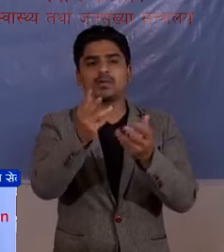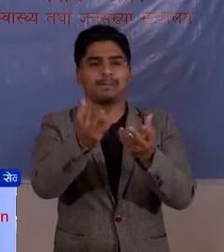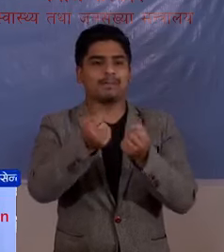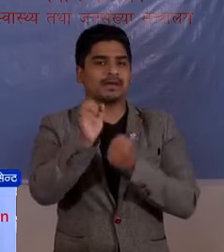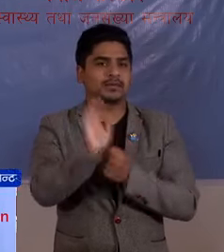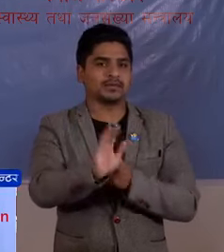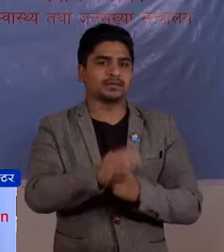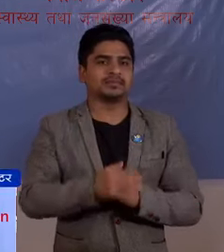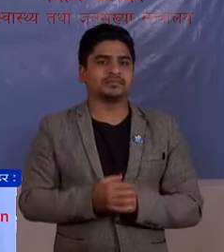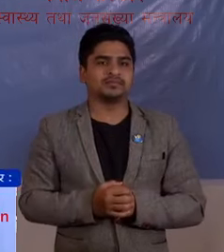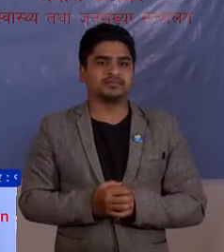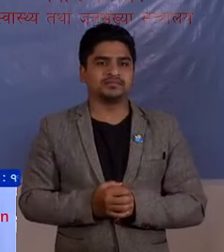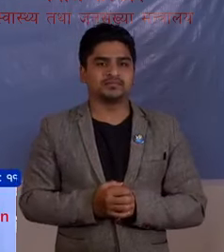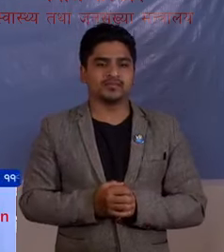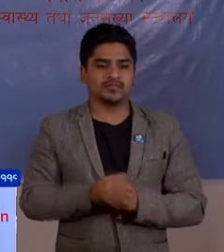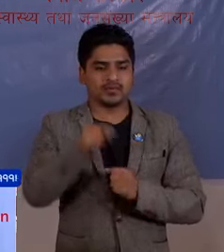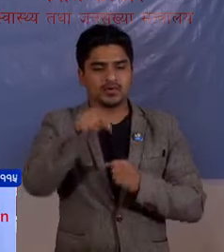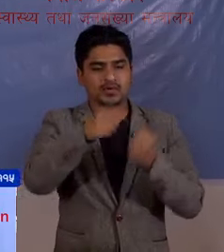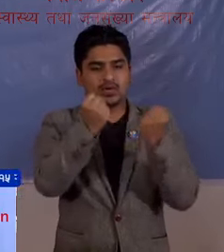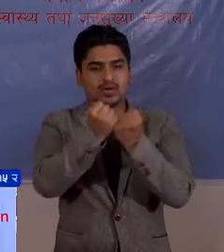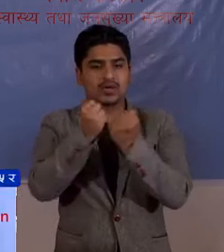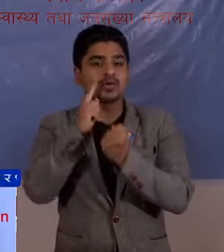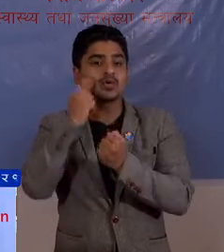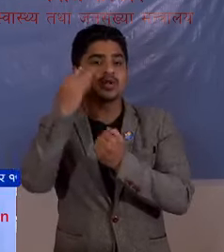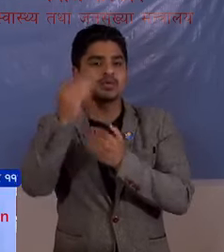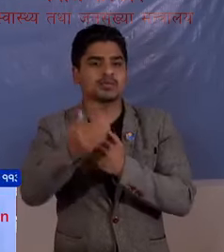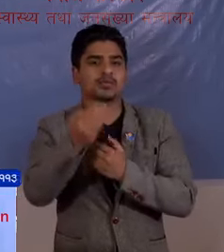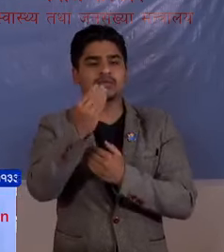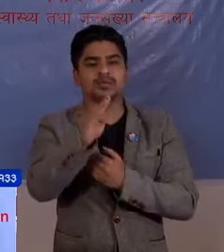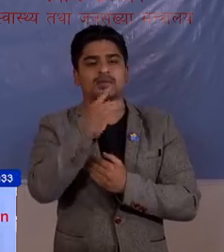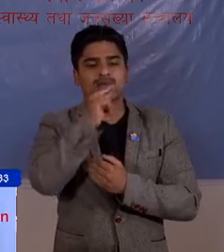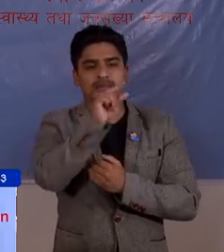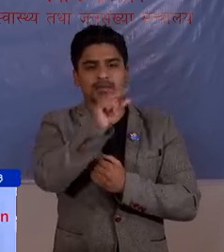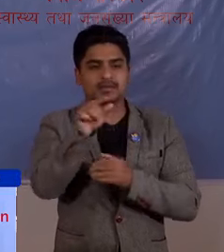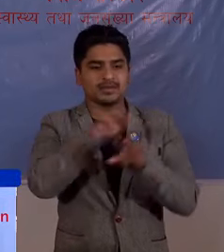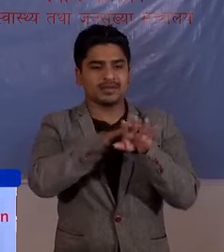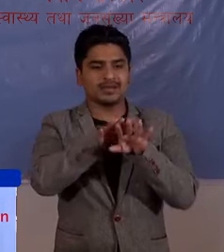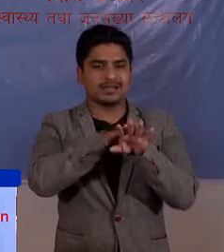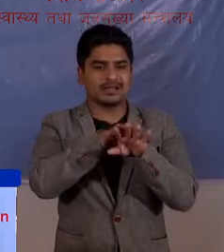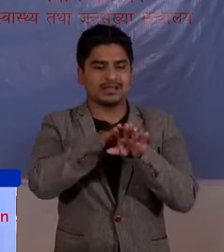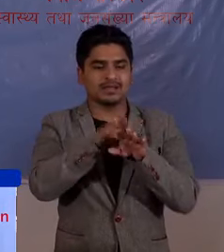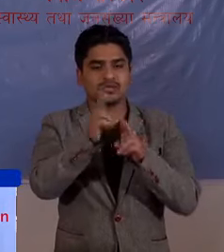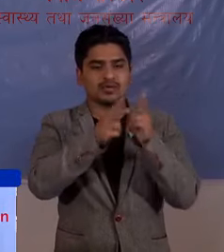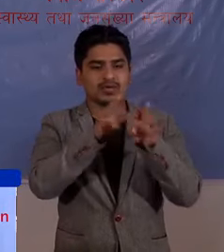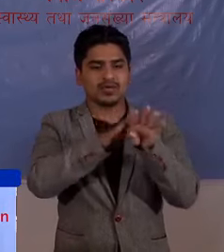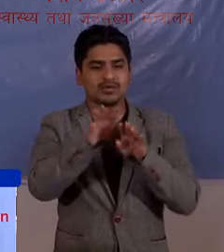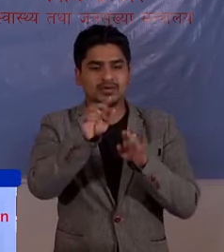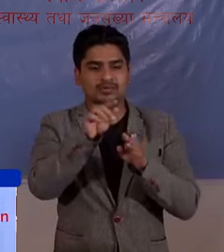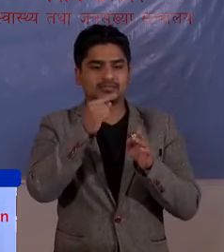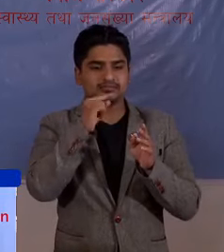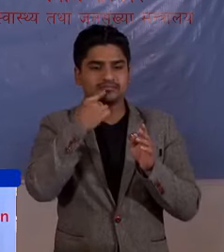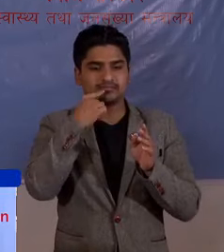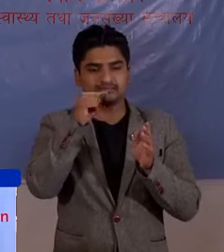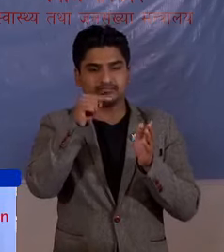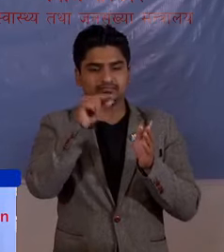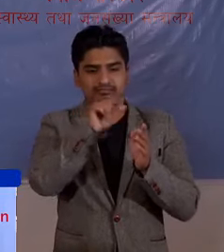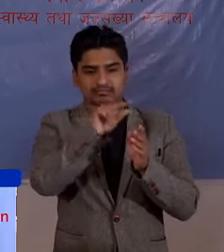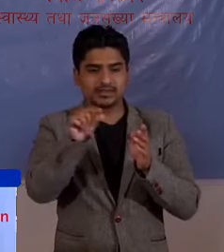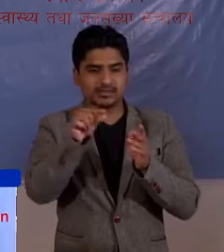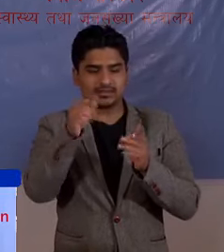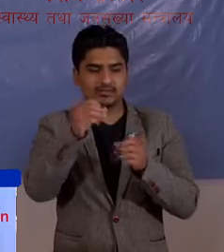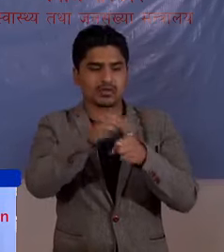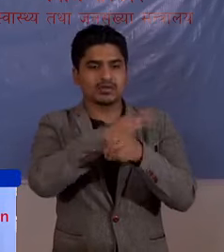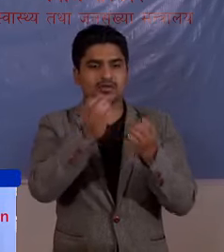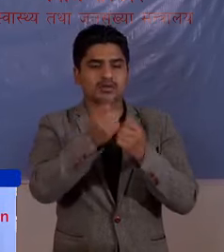छ। यो लकडाउन कहिलेसम्म हुन्छ भन्ने कुरामा धेरै कुराहरूले निर्धारण गर्छ। पहिलो निर्धारण